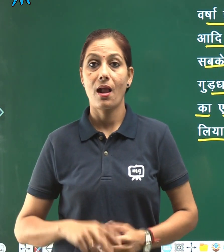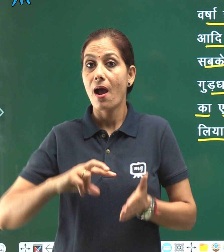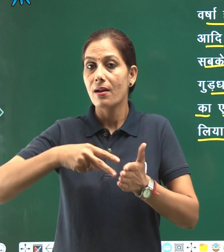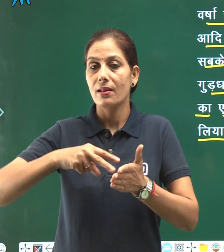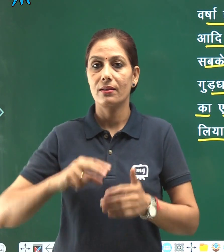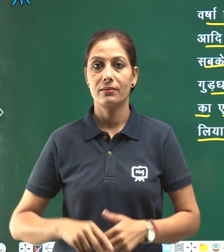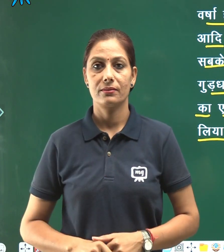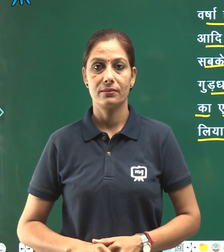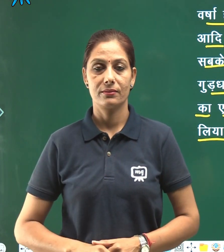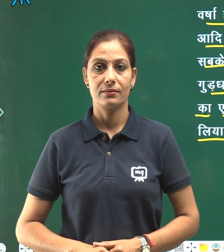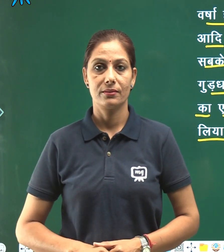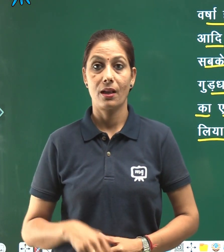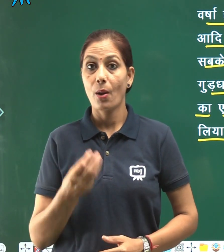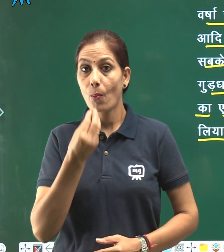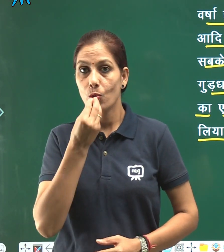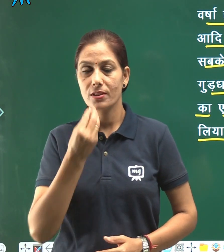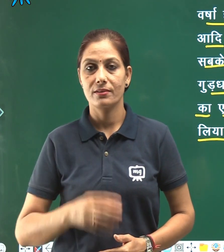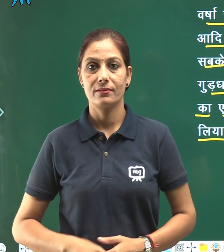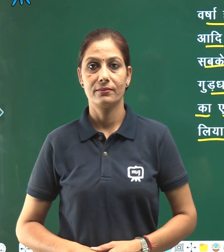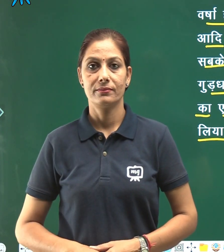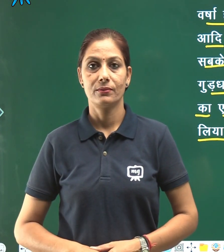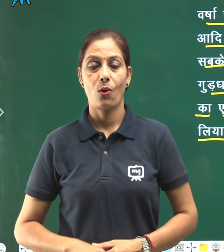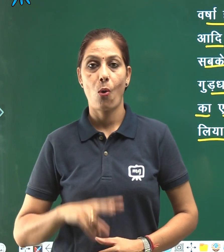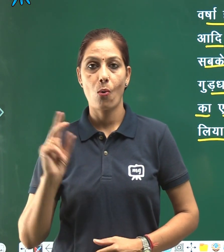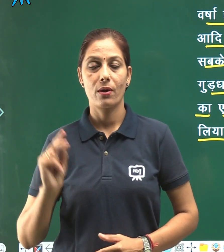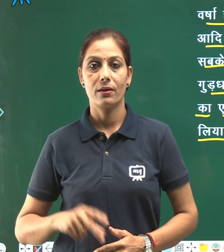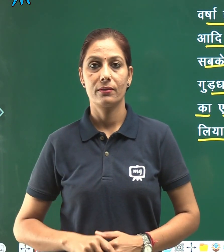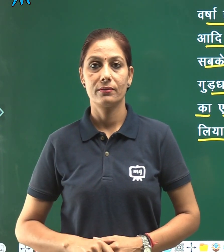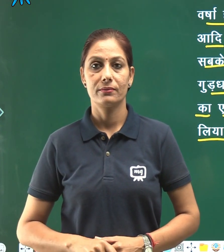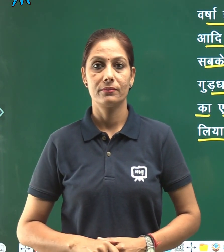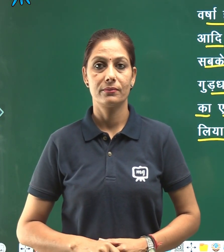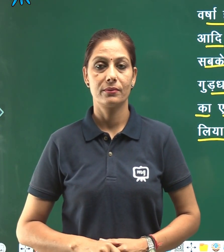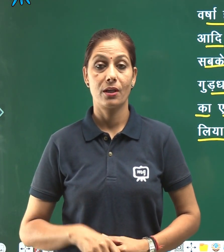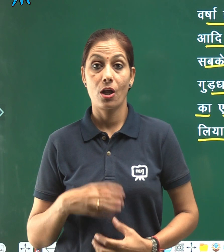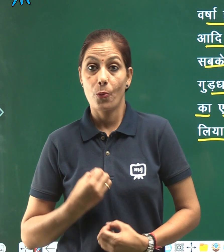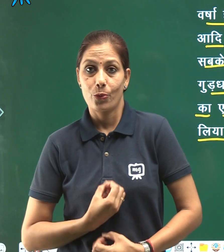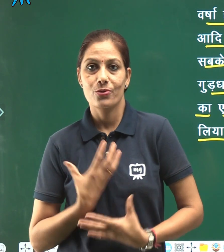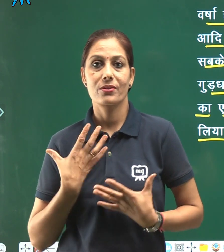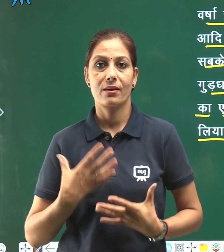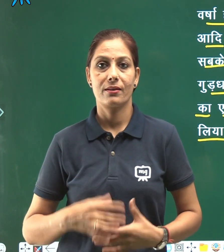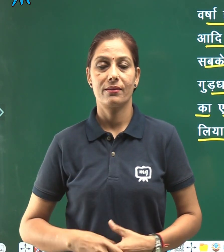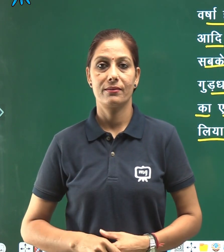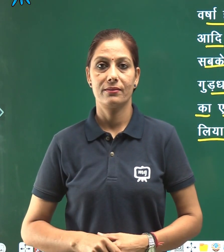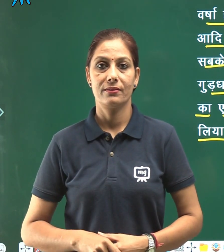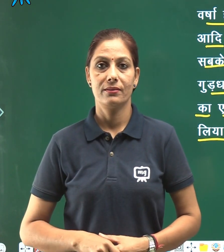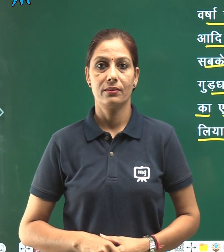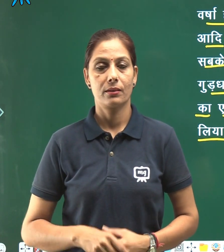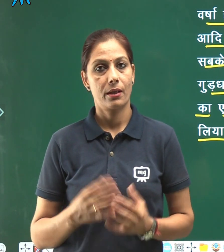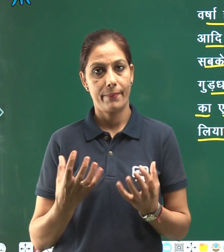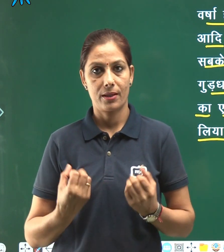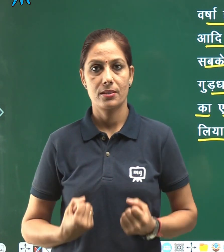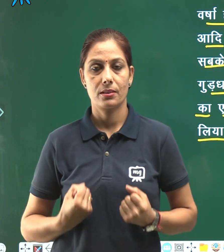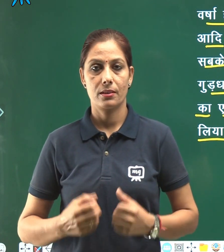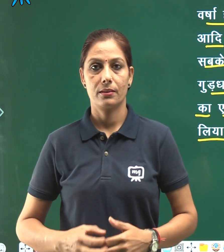अर्थात भोजन और प्रसन्नता मांगा जा रहा